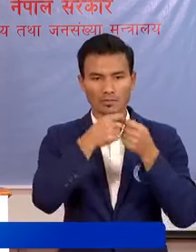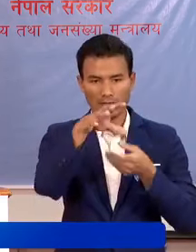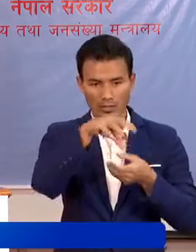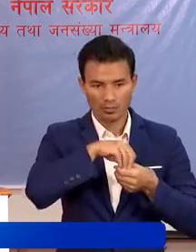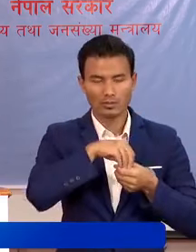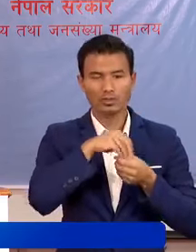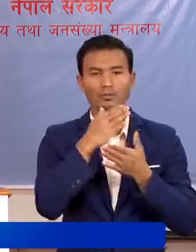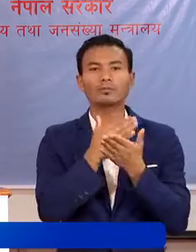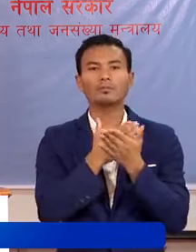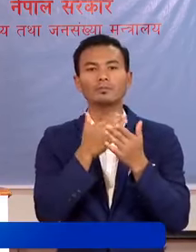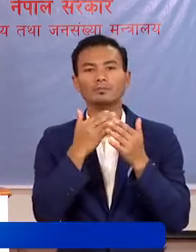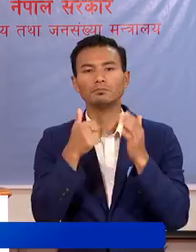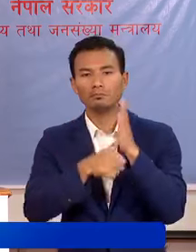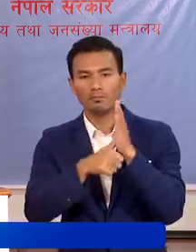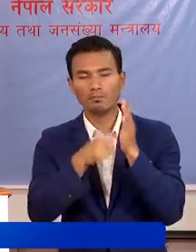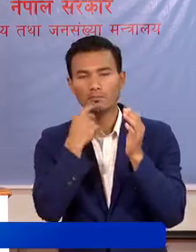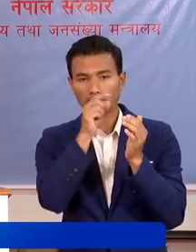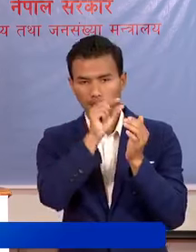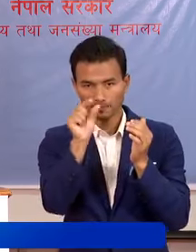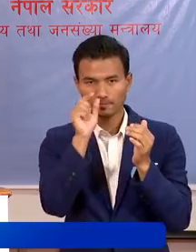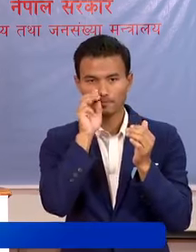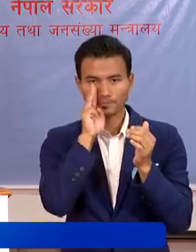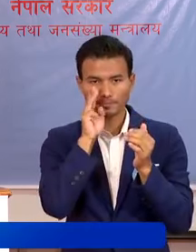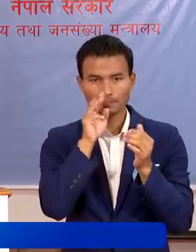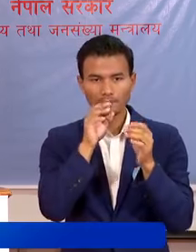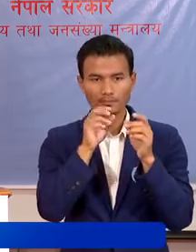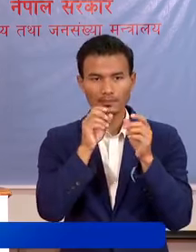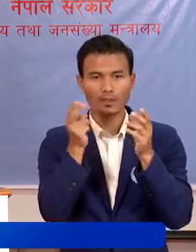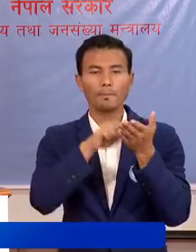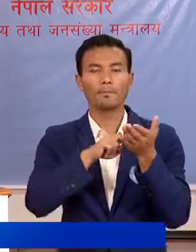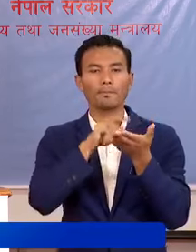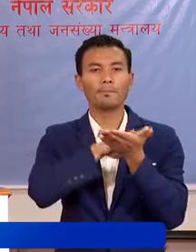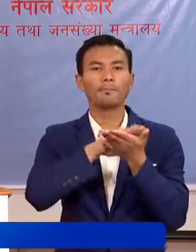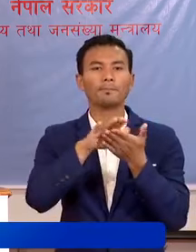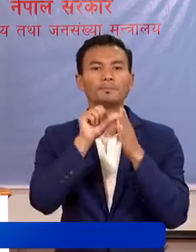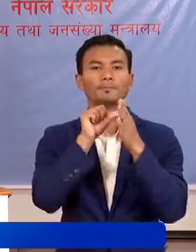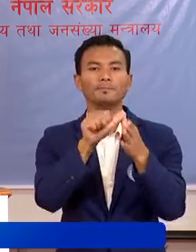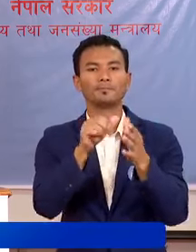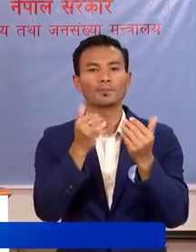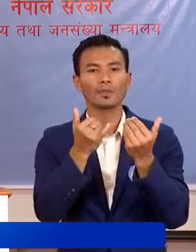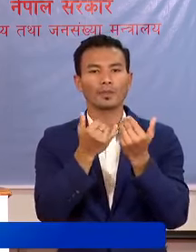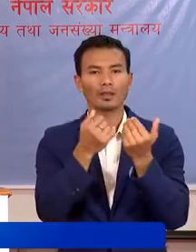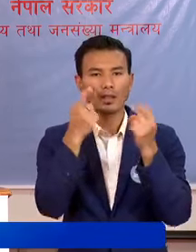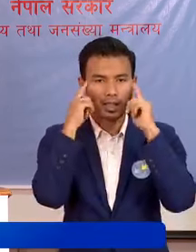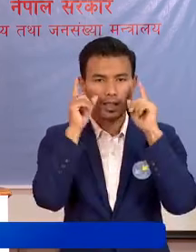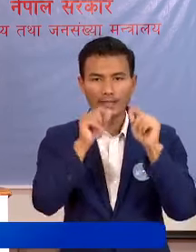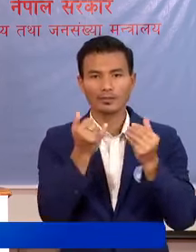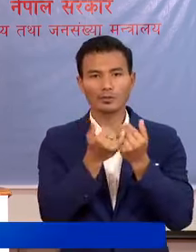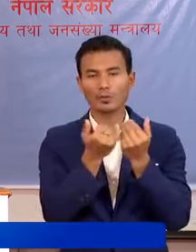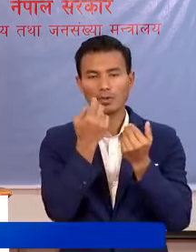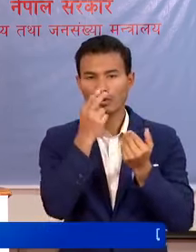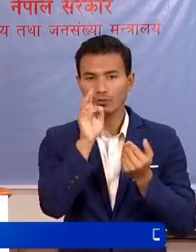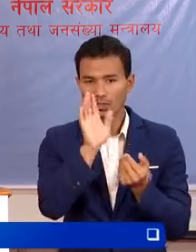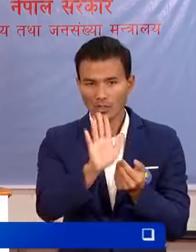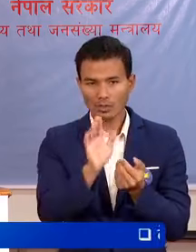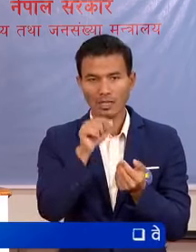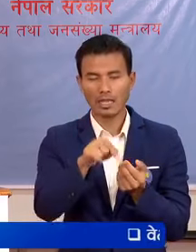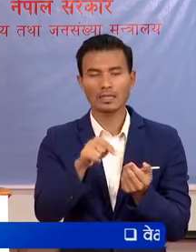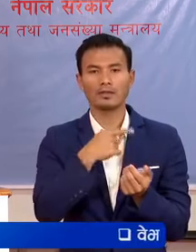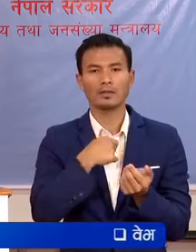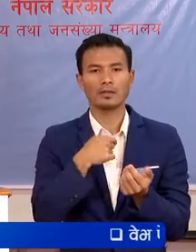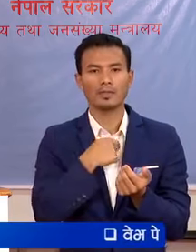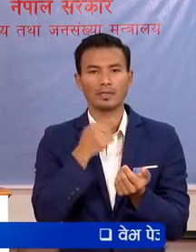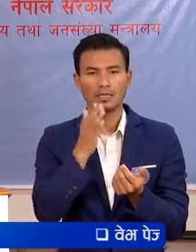कस्ता परिक्षेन गरिंचन बन्ने कोरामा क्लारेटी को अपेक्ष्या गरनुआ को होनाले आमिले आज